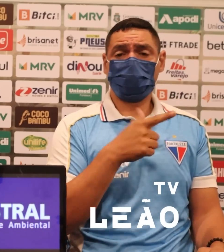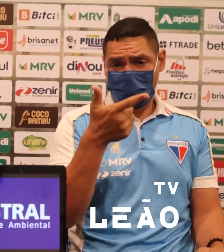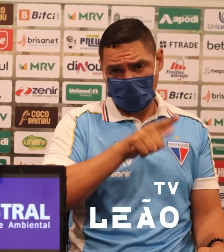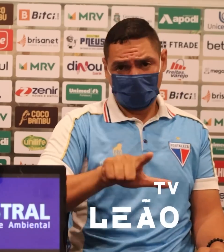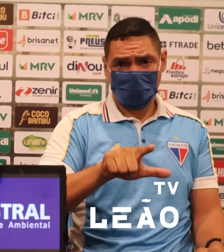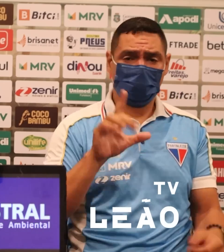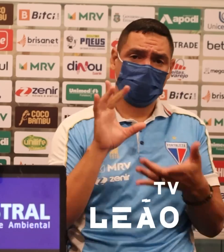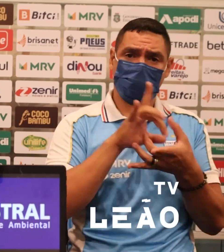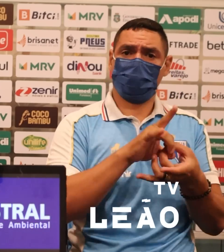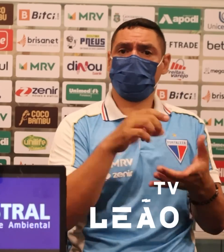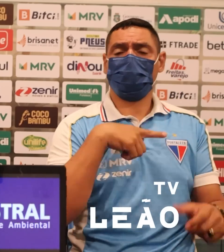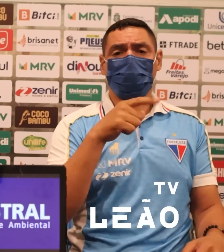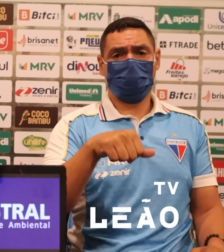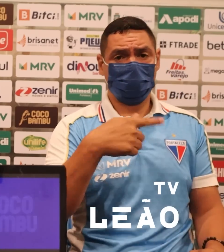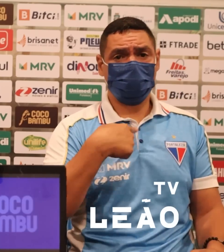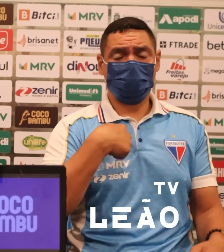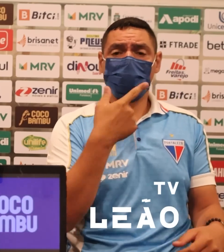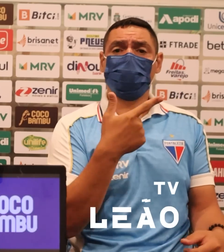disputado,